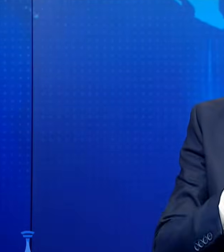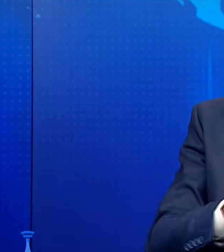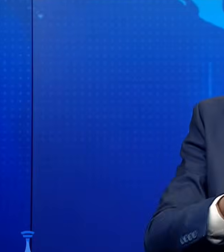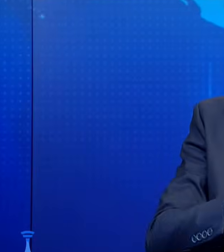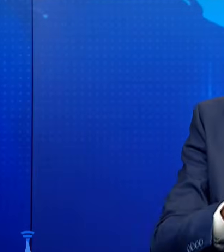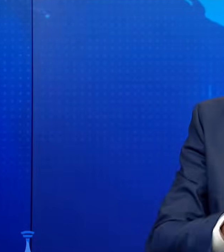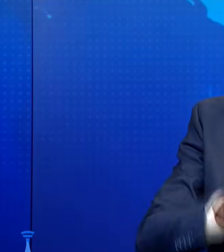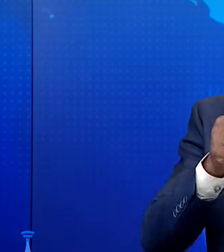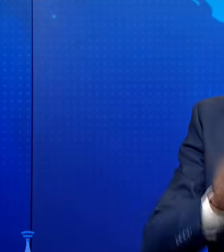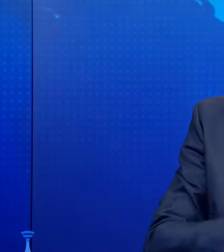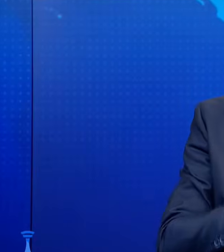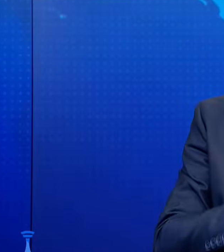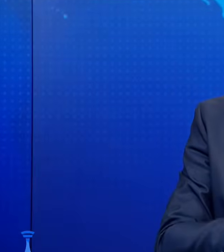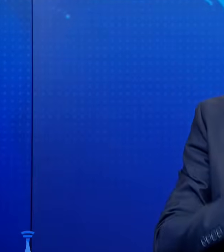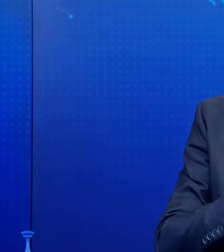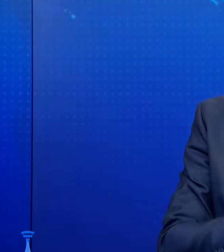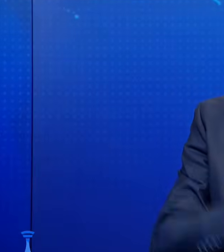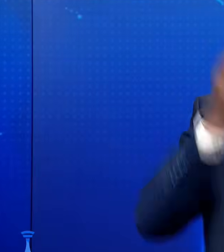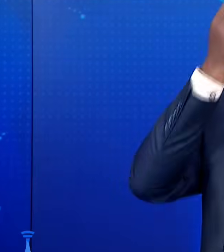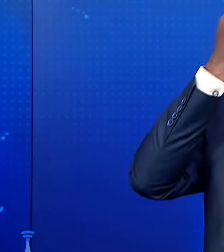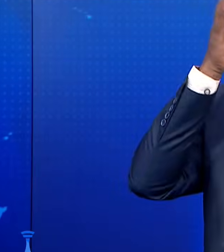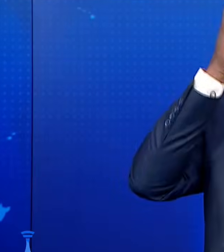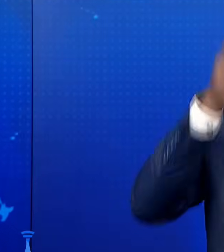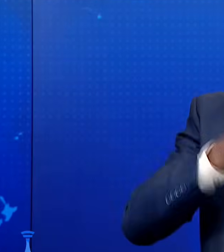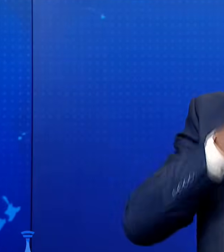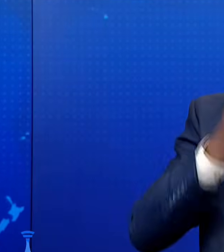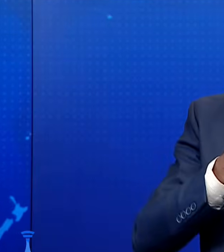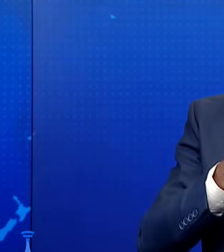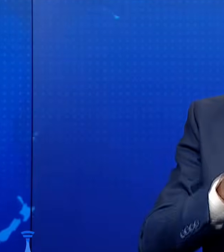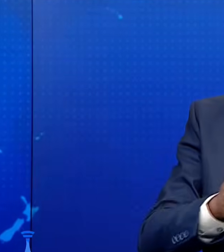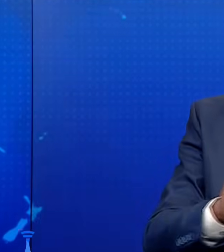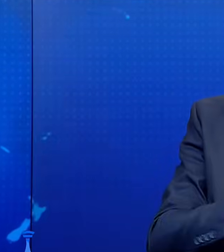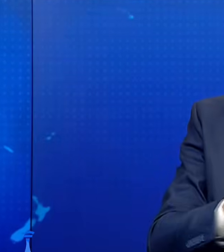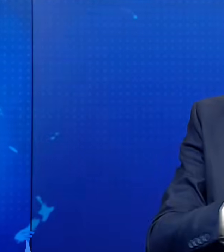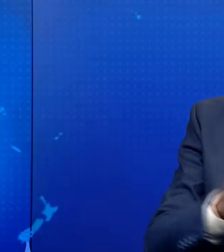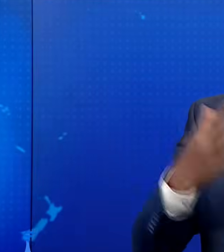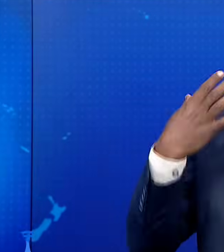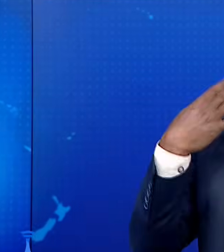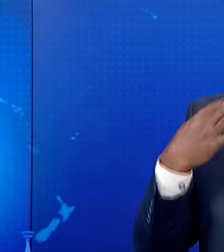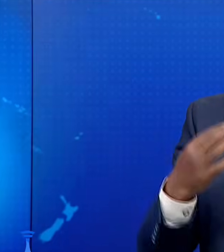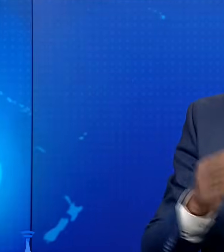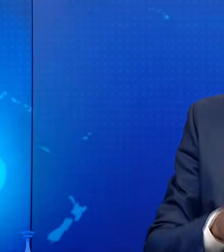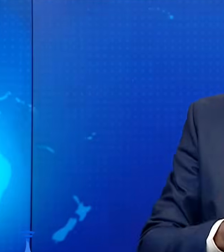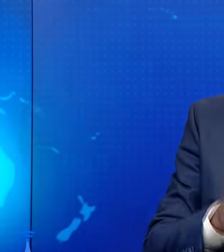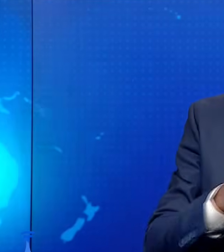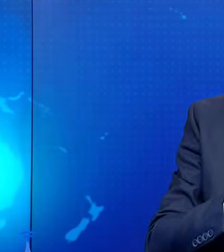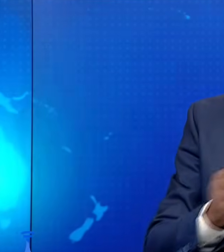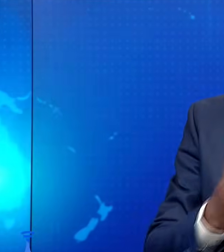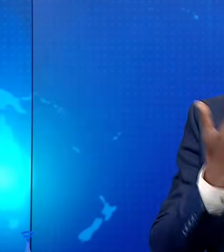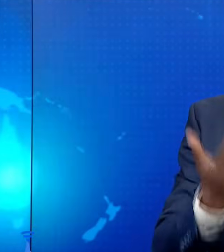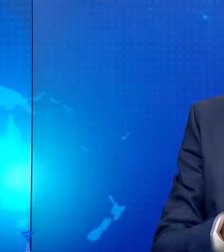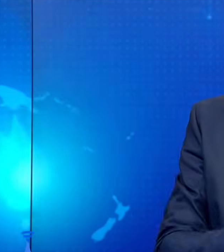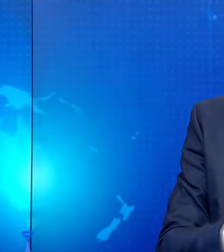ሲሉ የኢንስቲትዩቱ ዋና ዳይሬክተር ዶክተር ወርቆ ጋቸና ተናገሩ። ኢንስቲትዩቱ በጤና